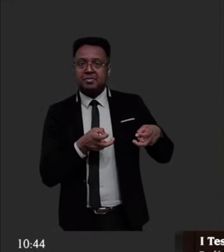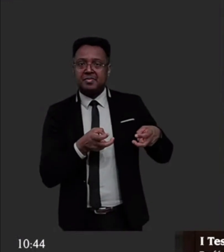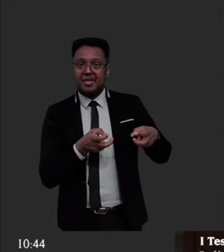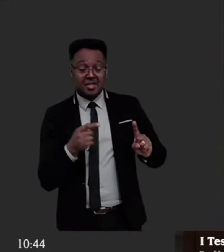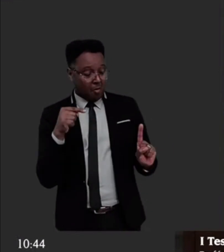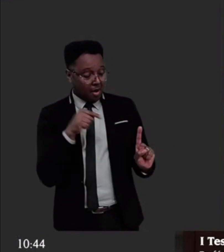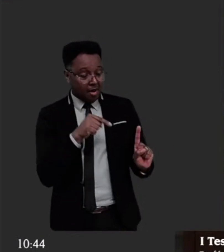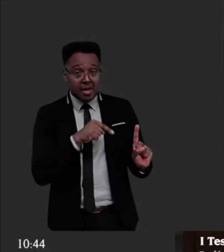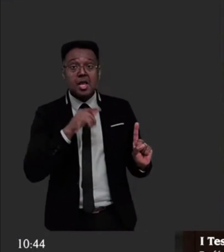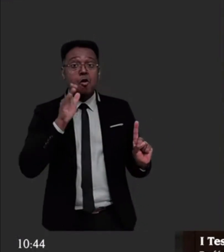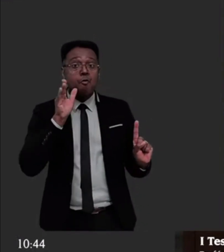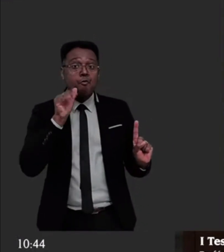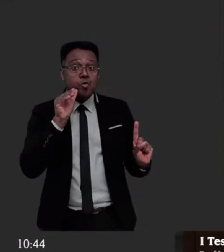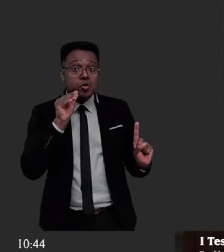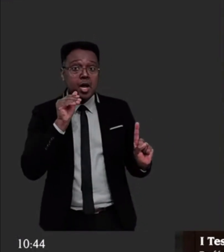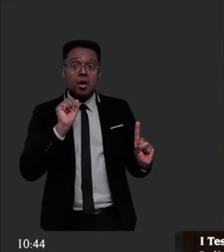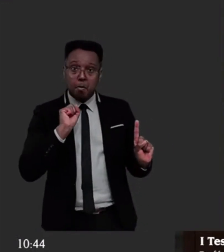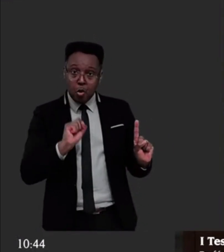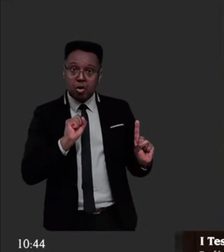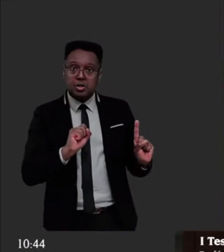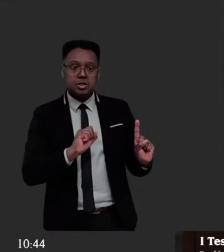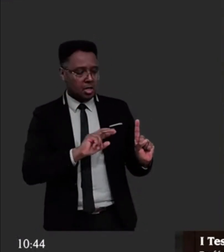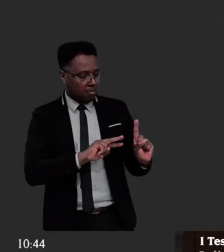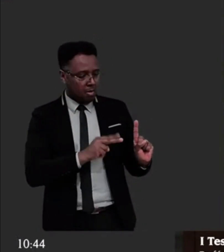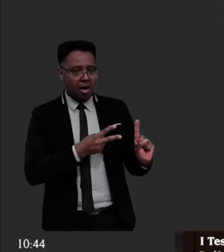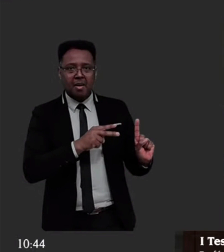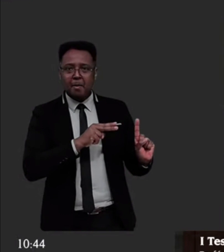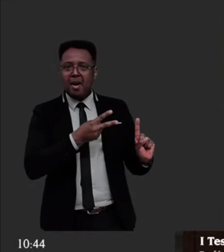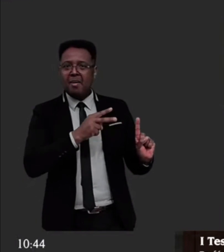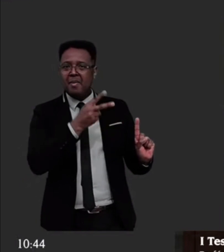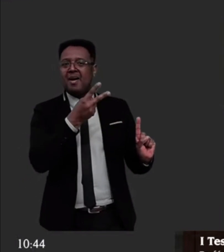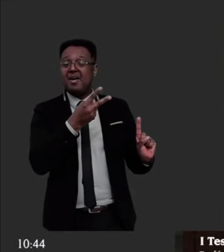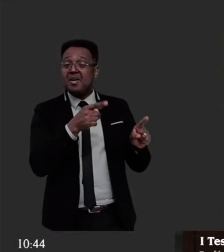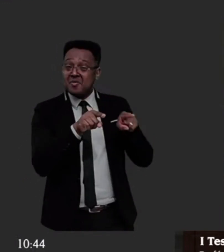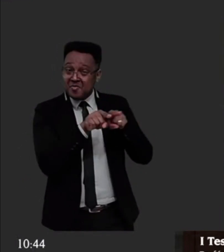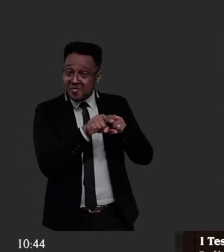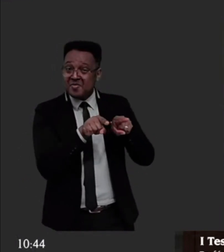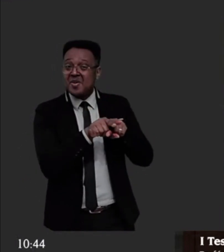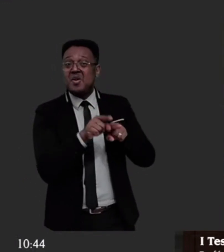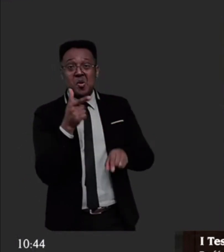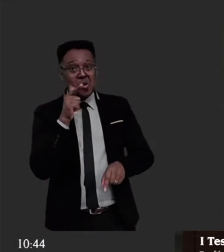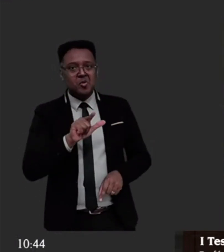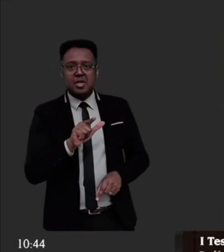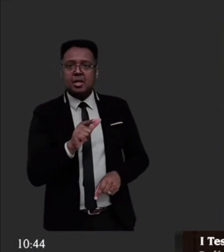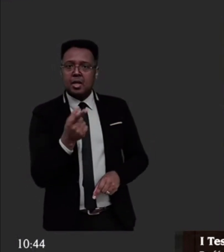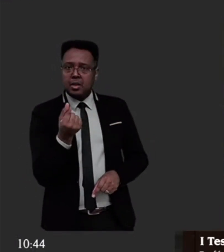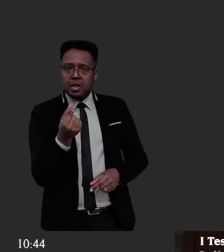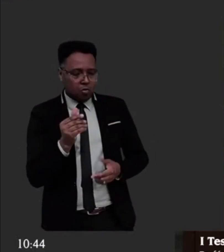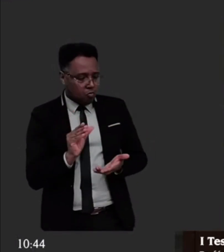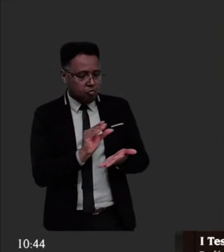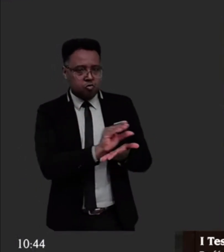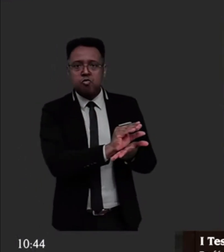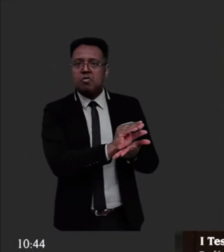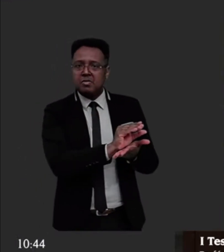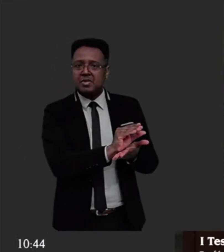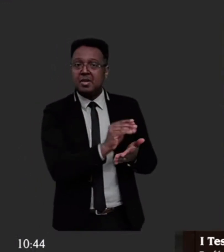com benefícios, como de fato as empresas fazem, porque tudo isto é uma moeda de troca. A pessoa faz o bem para